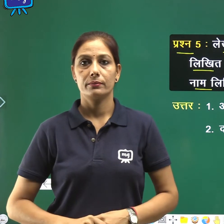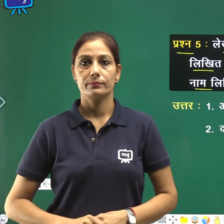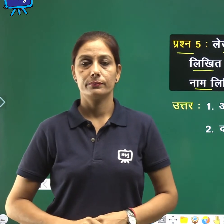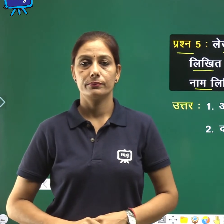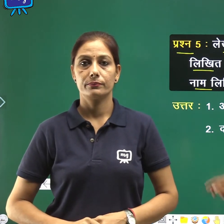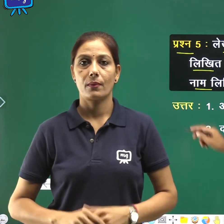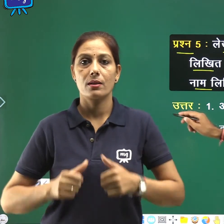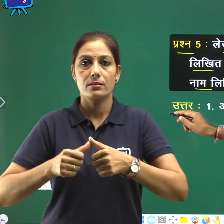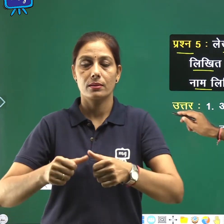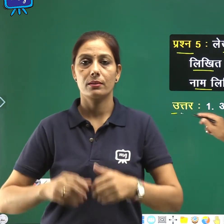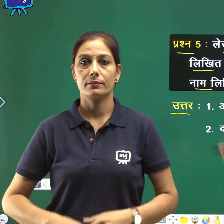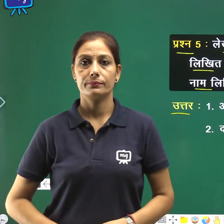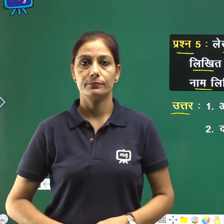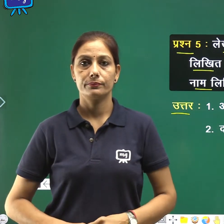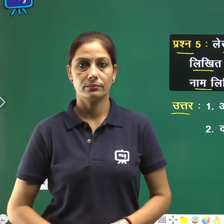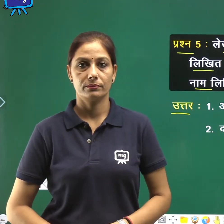उत्तर है